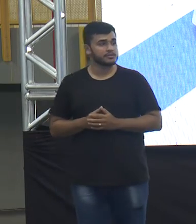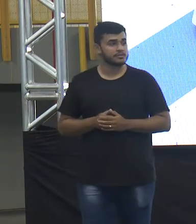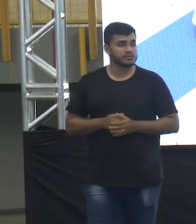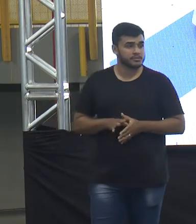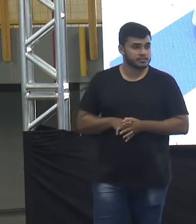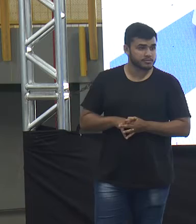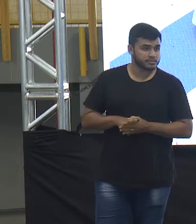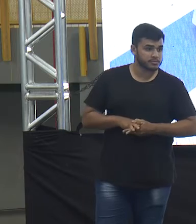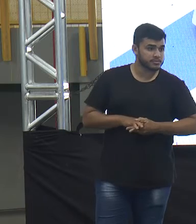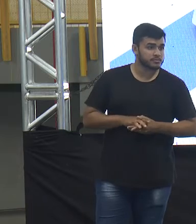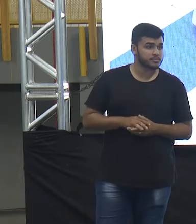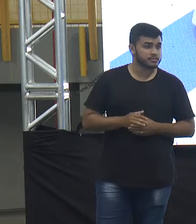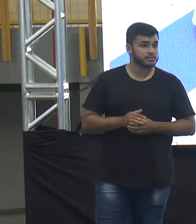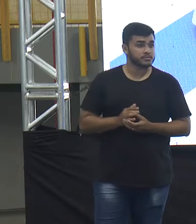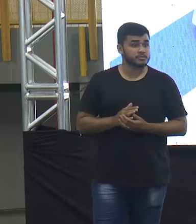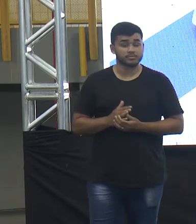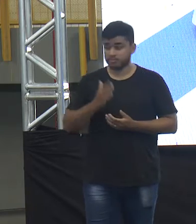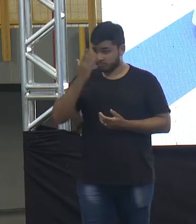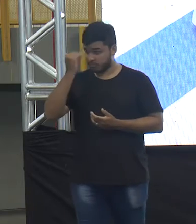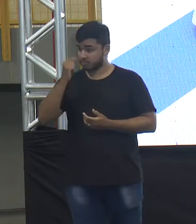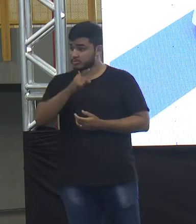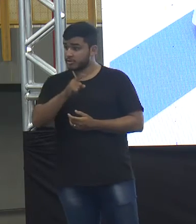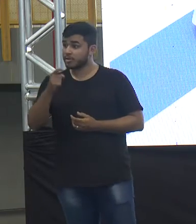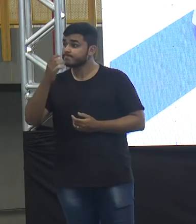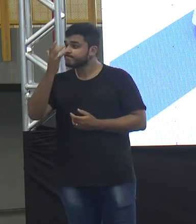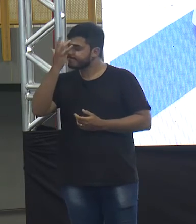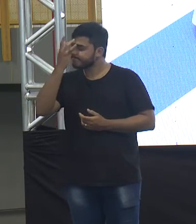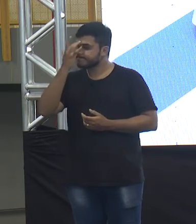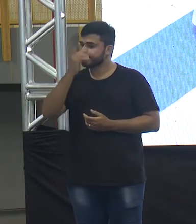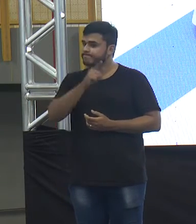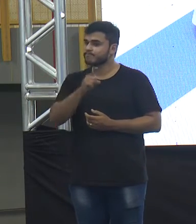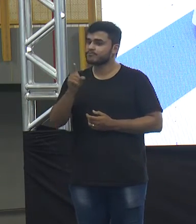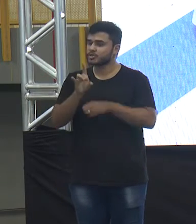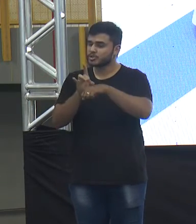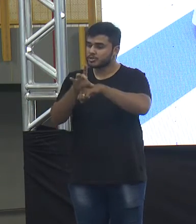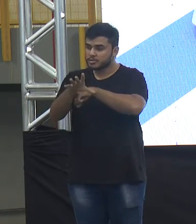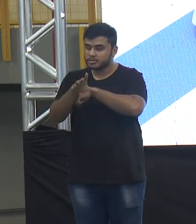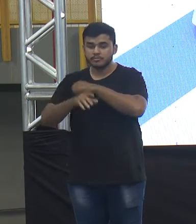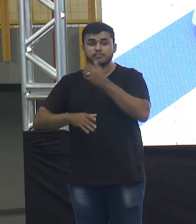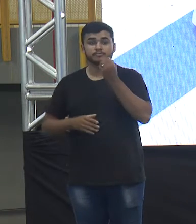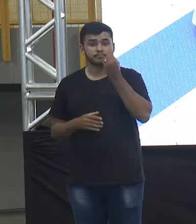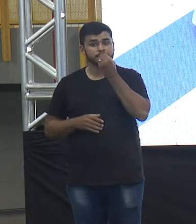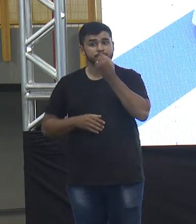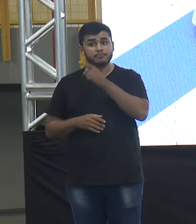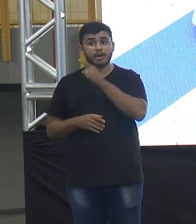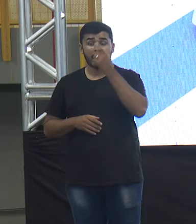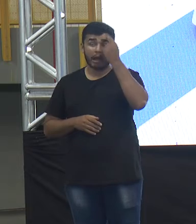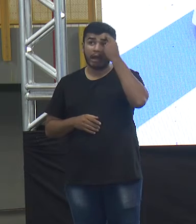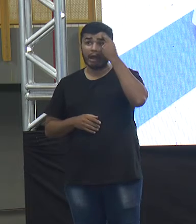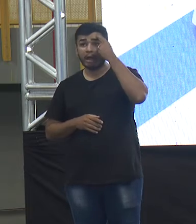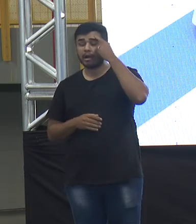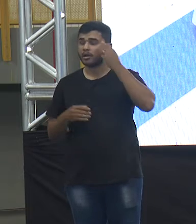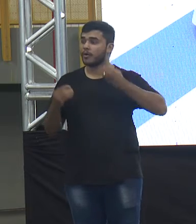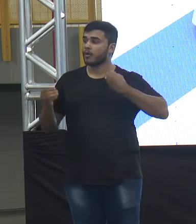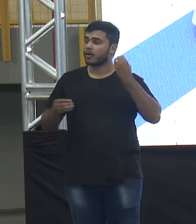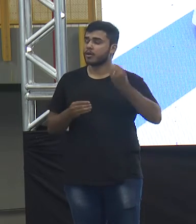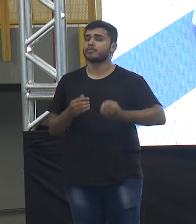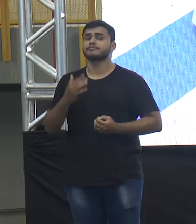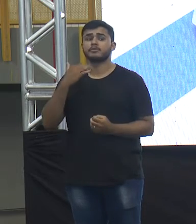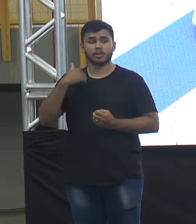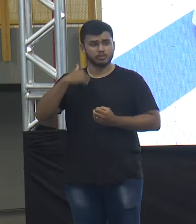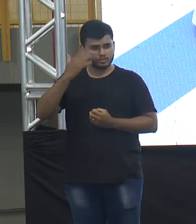Lembra disso. Isso é uma dica que é simples, mas é importante. Ah, professor, mas isso aí eu já